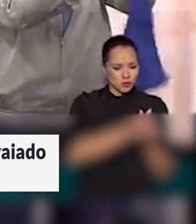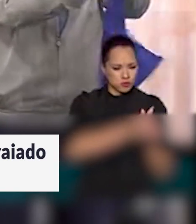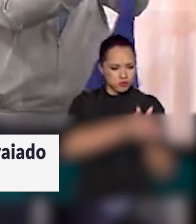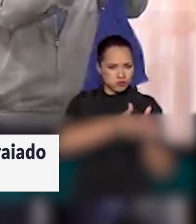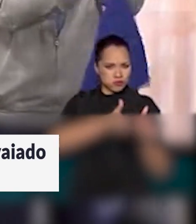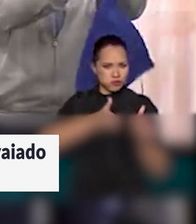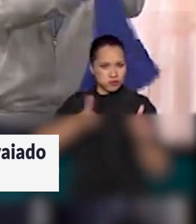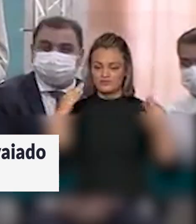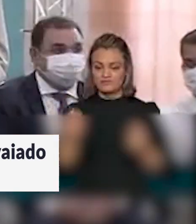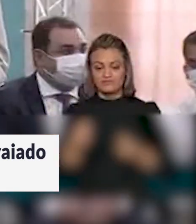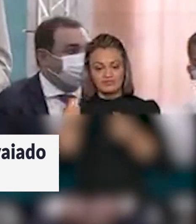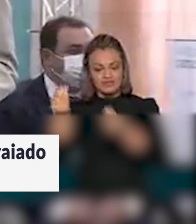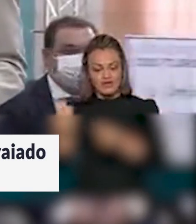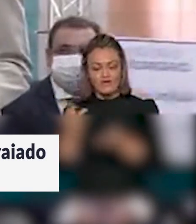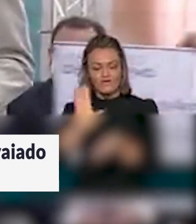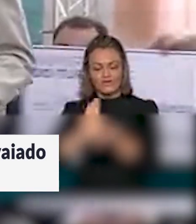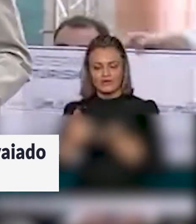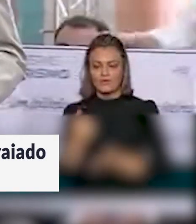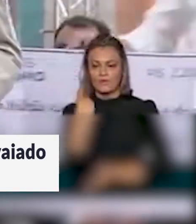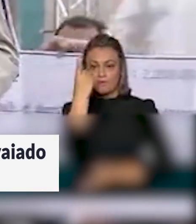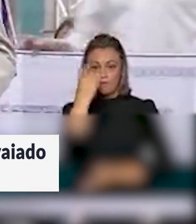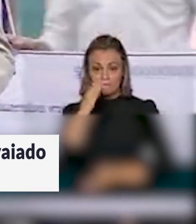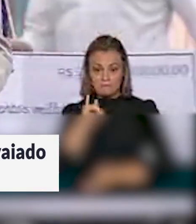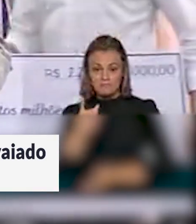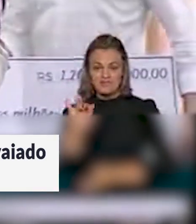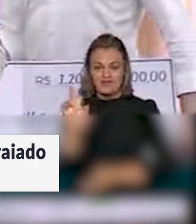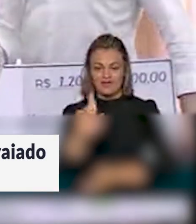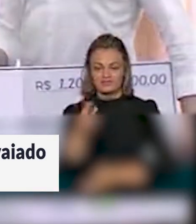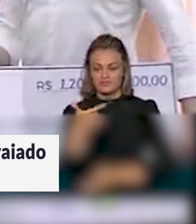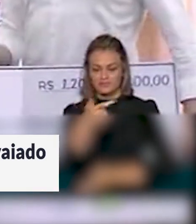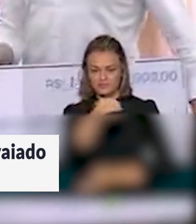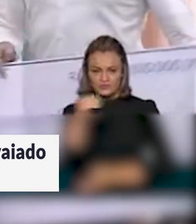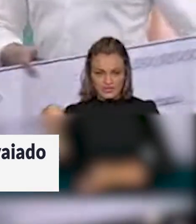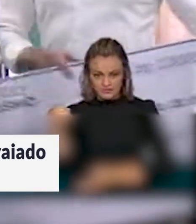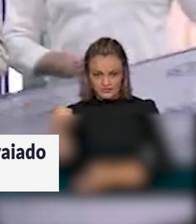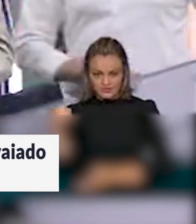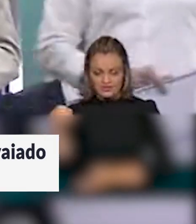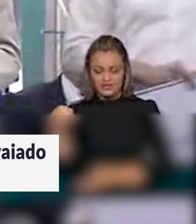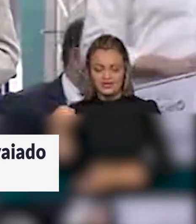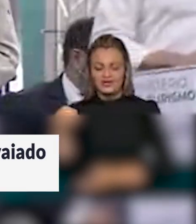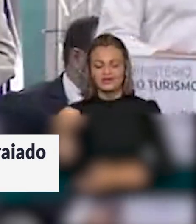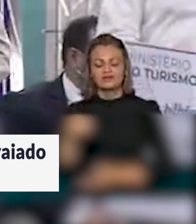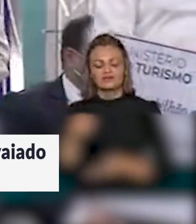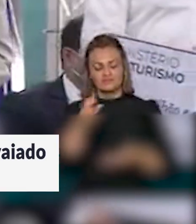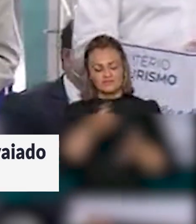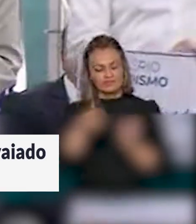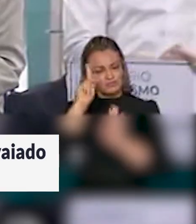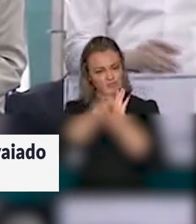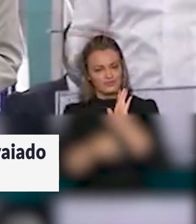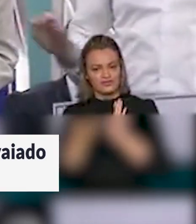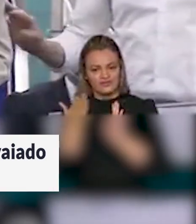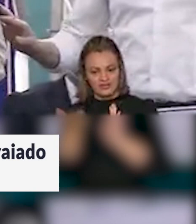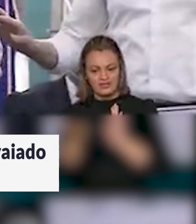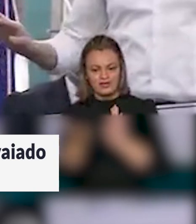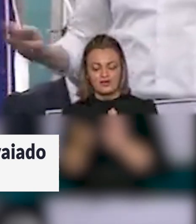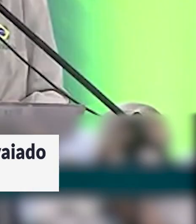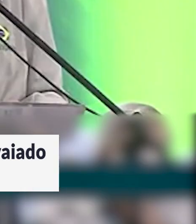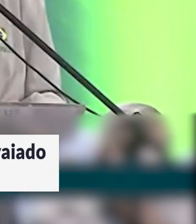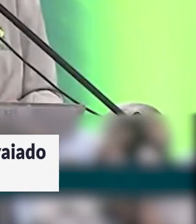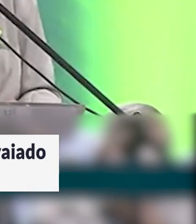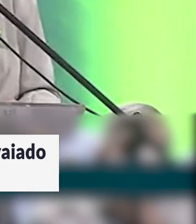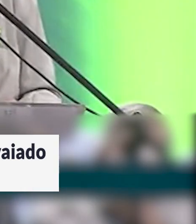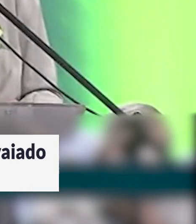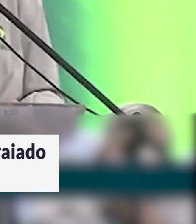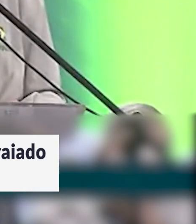da região norte. A obra contou com um investimento de 40 milhões do governo federal. Em mais uma ação do governo federal,